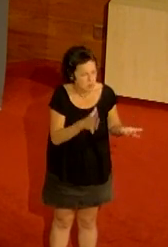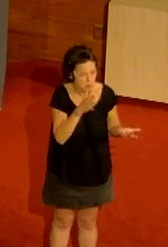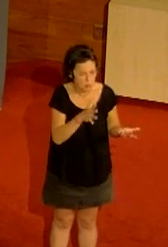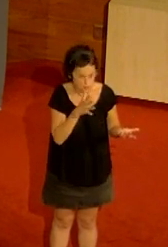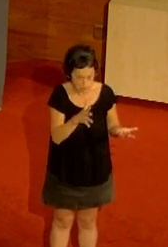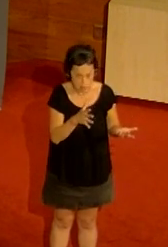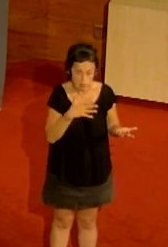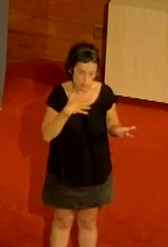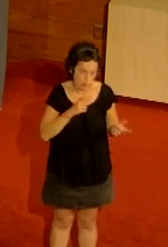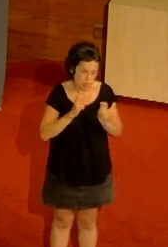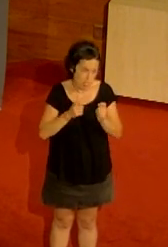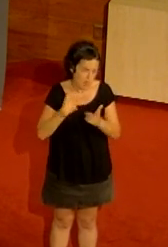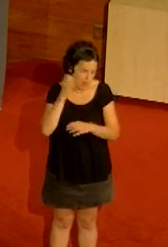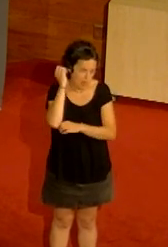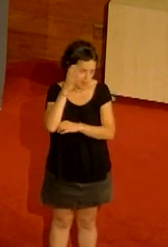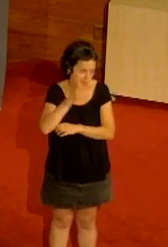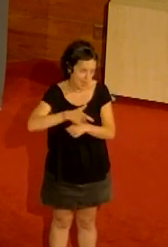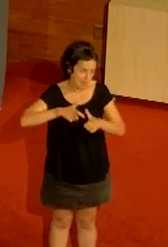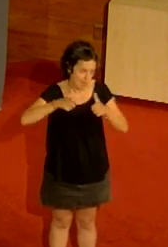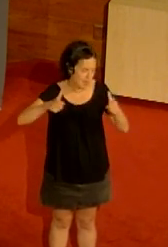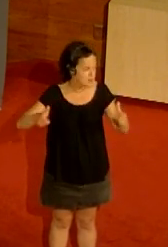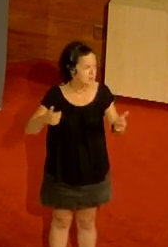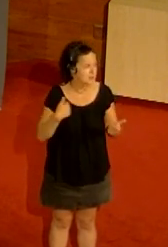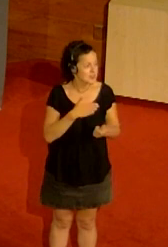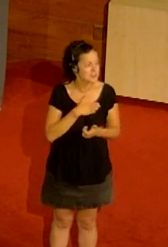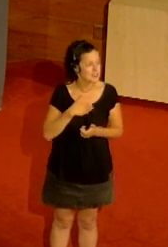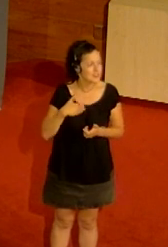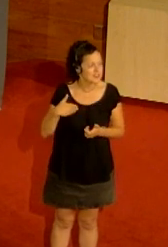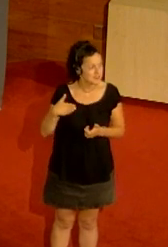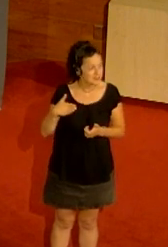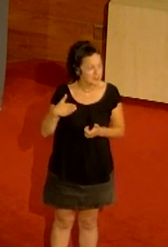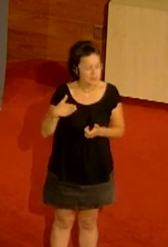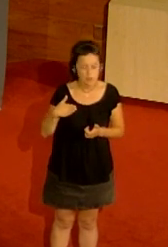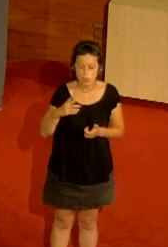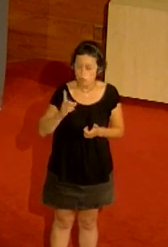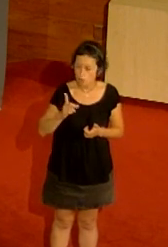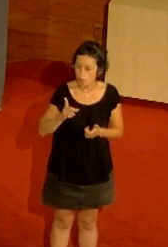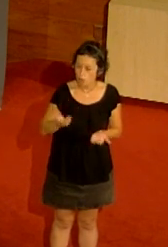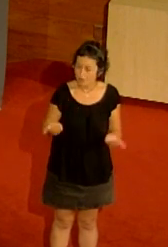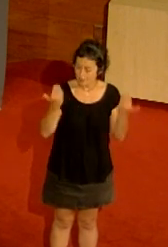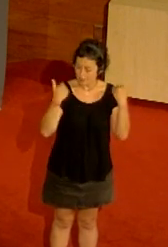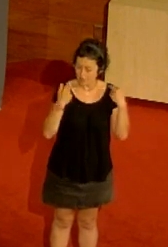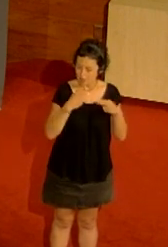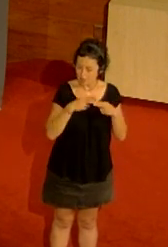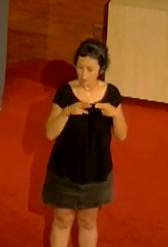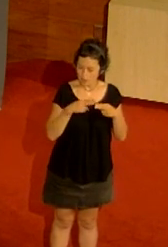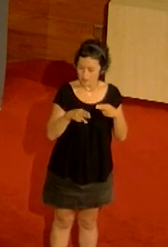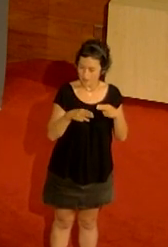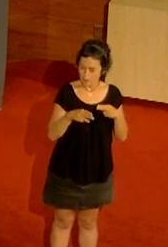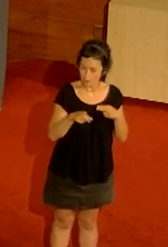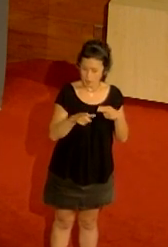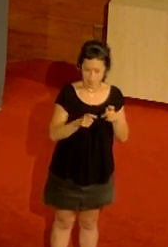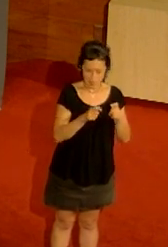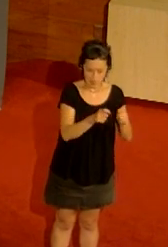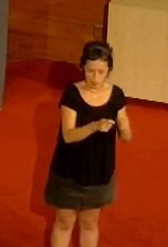muchas charlas, pero yo no solo quisiera poner el énfasis en los responsables políticos, ¿no? Sino que me gustaría que